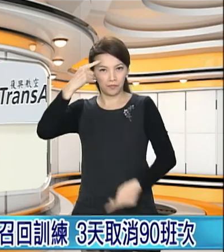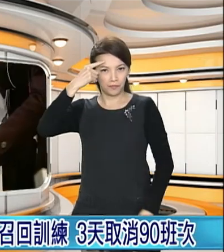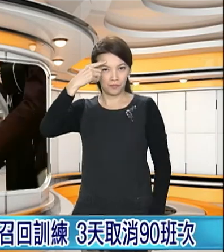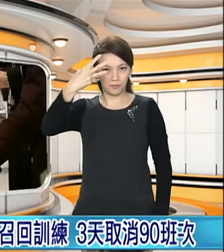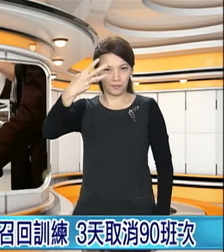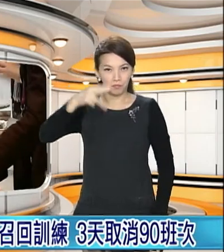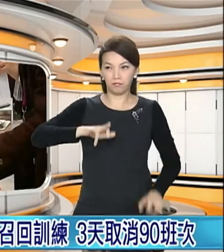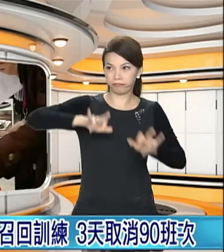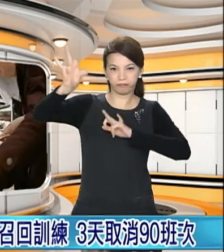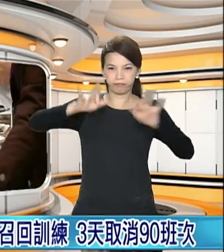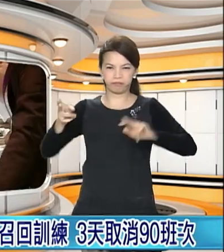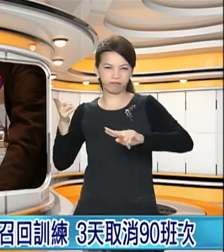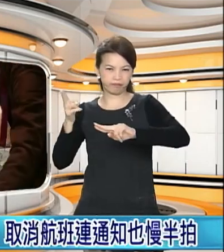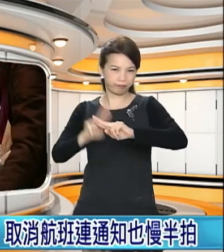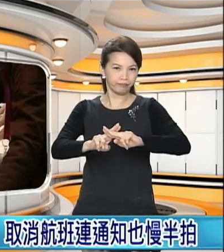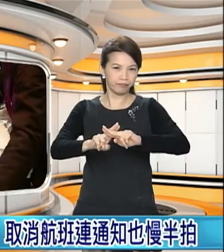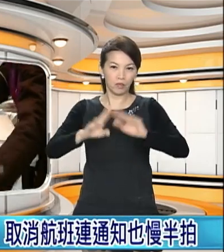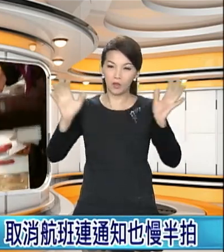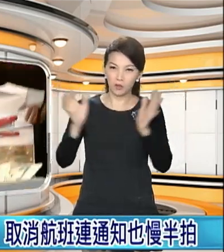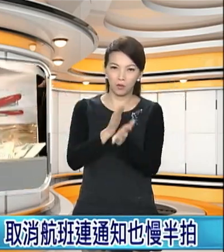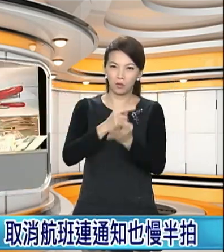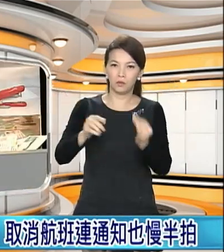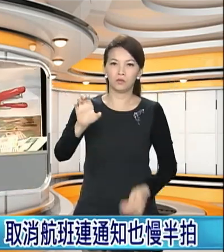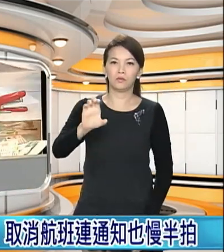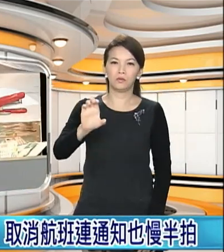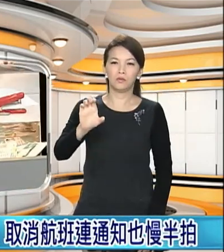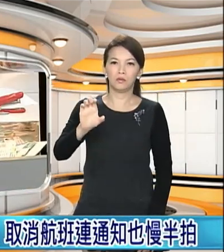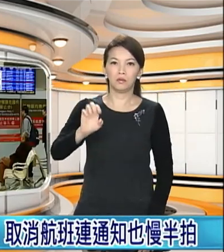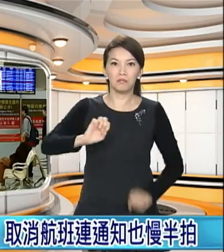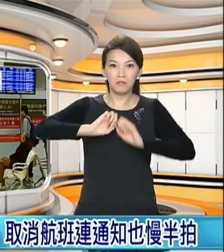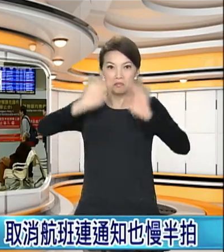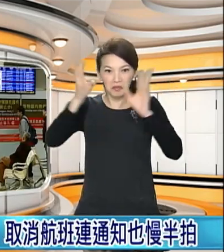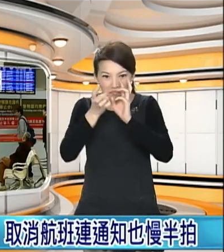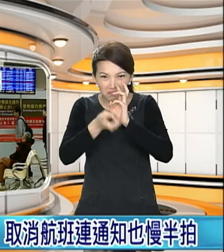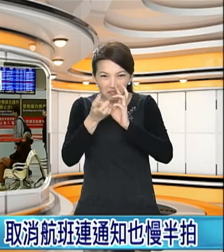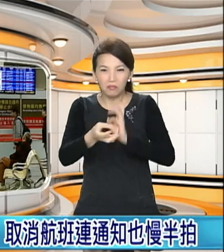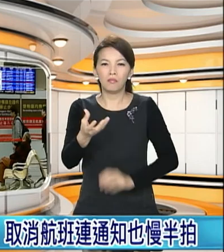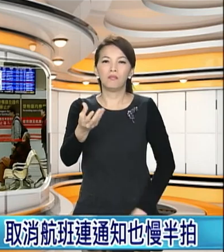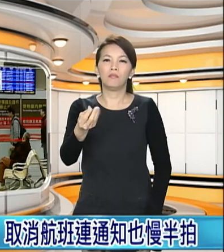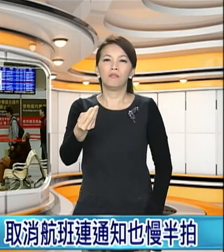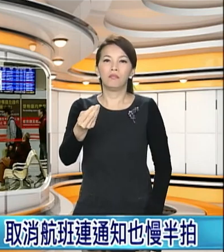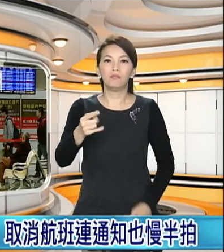通知不够周全，被赶来搭机的民众批评不负责任。